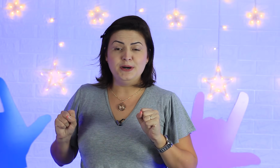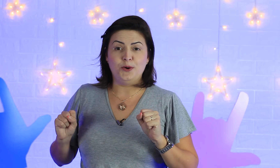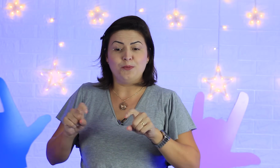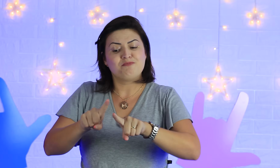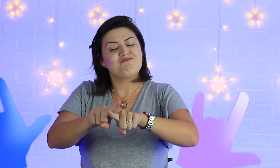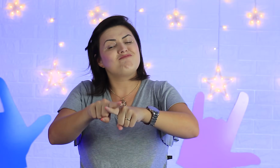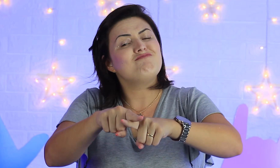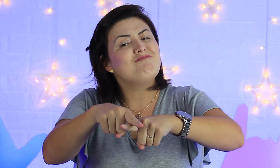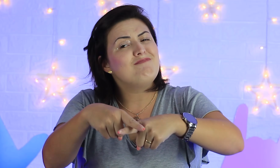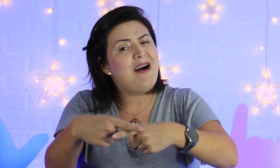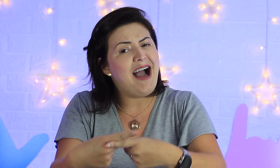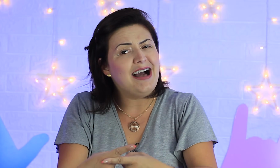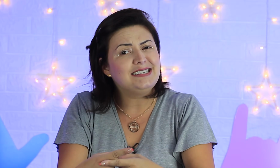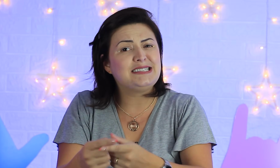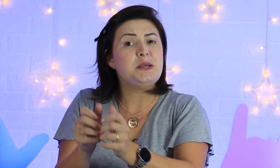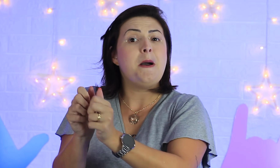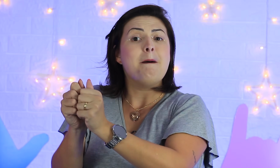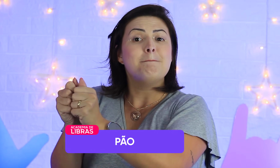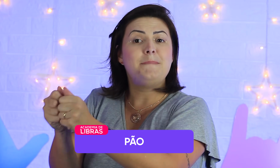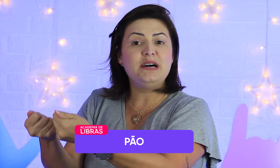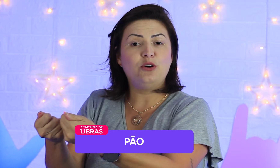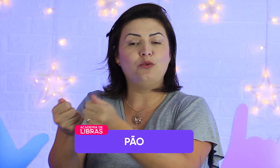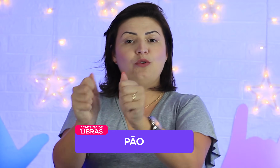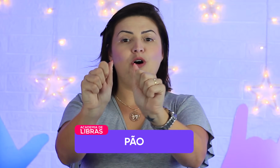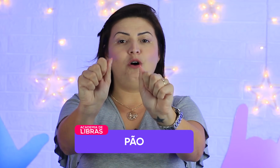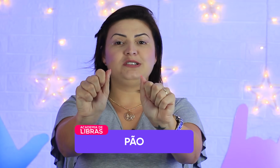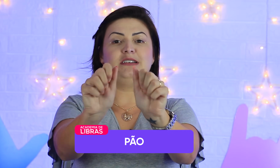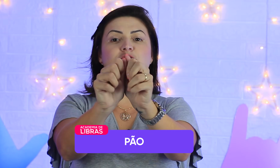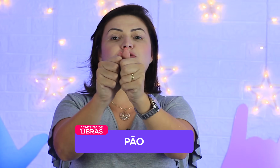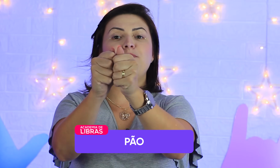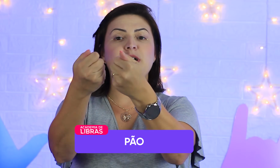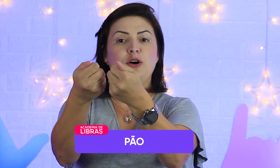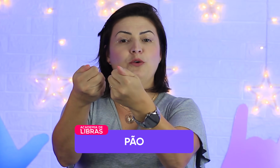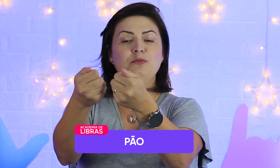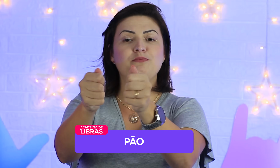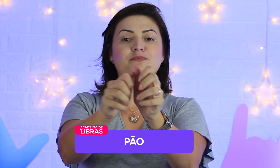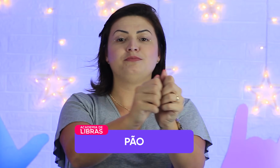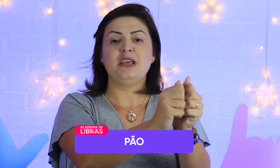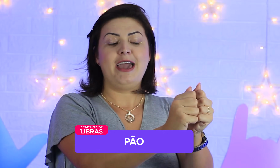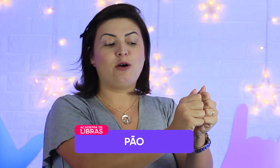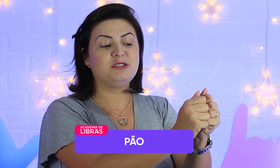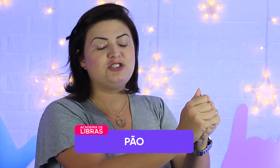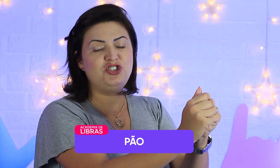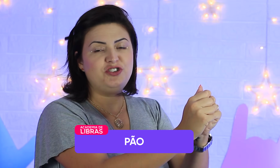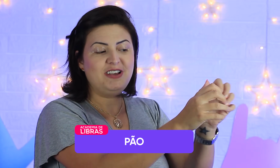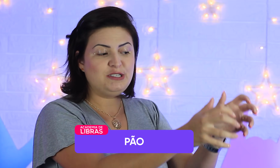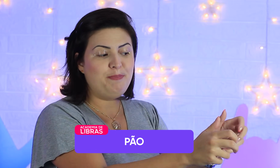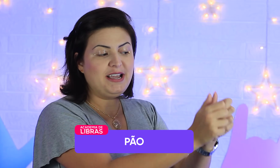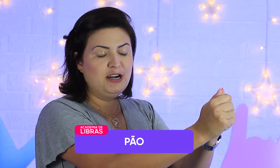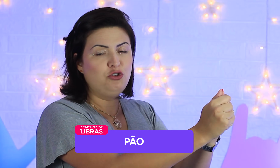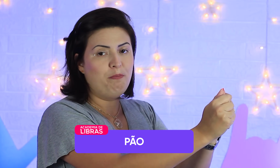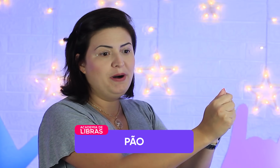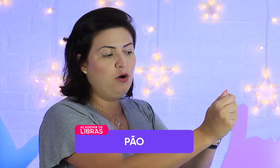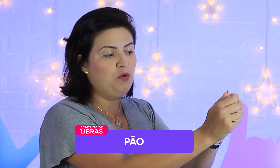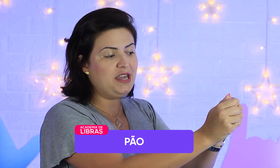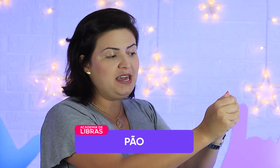pão. Mas, pão. Ó, o sinal de pão. É como se a gente estivesse pegando o pão e